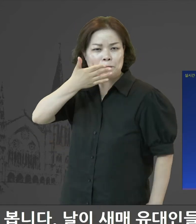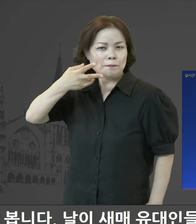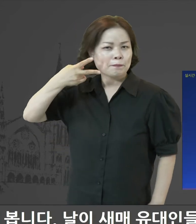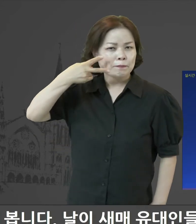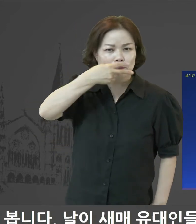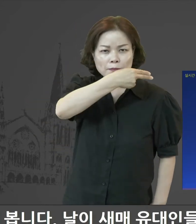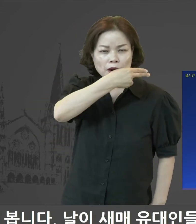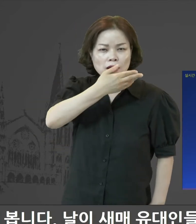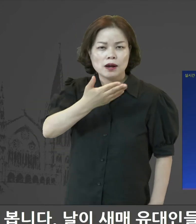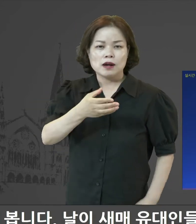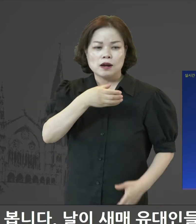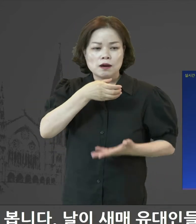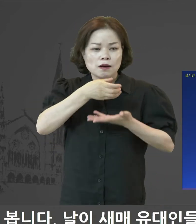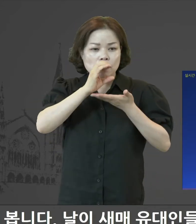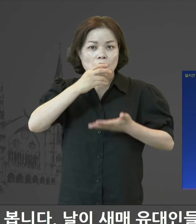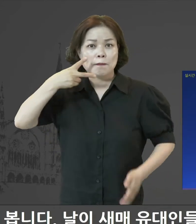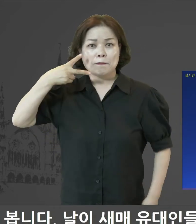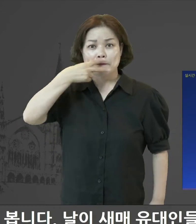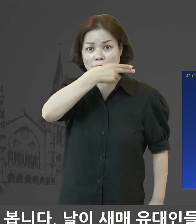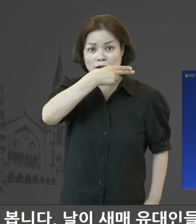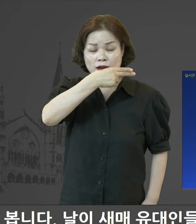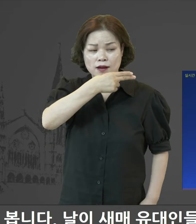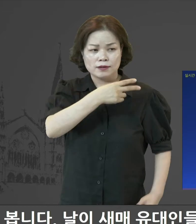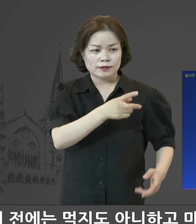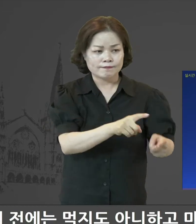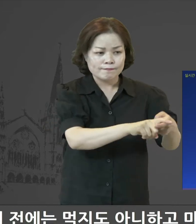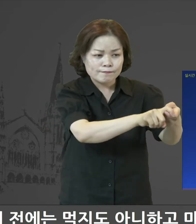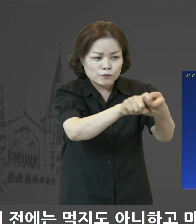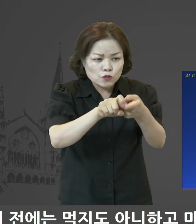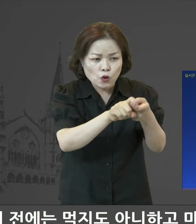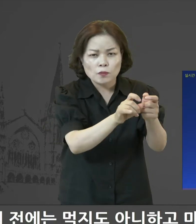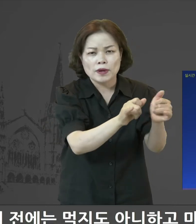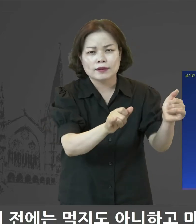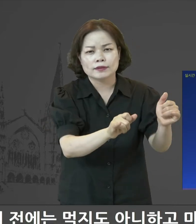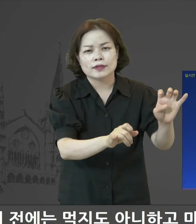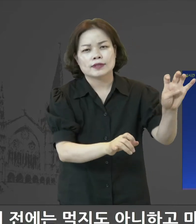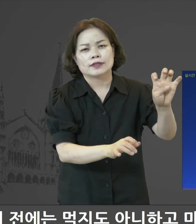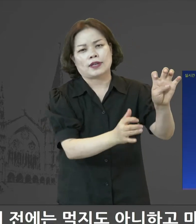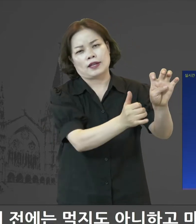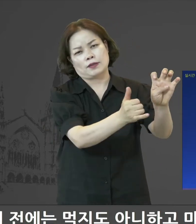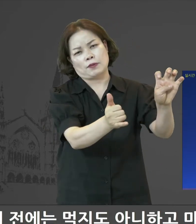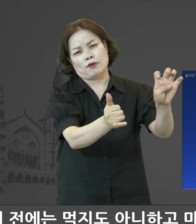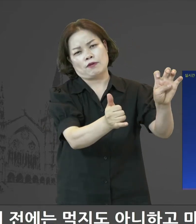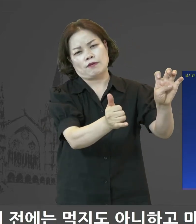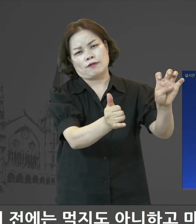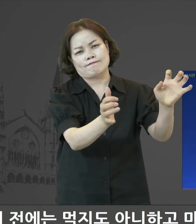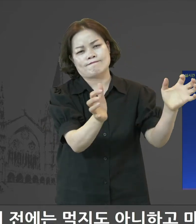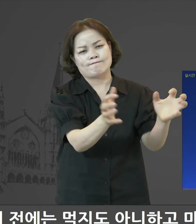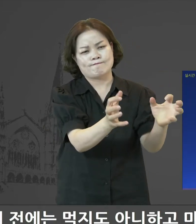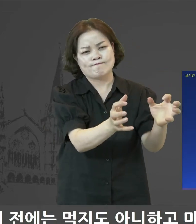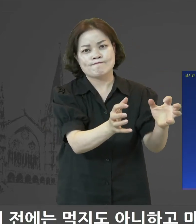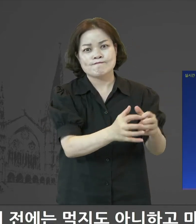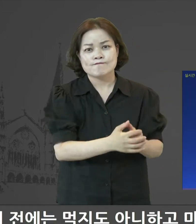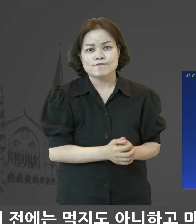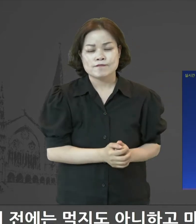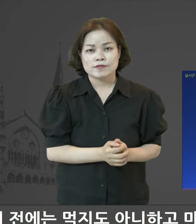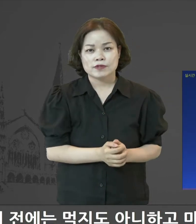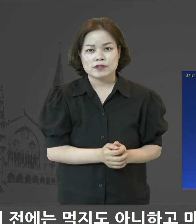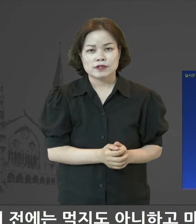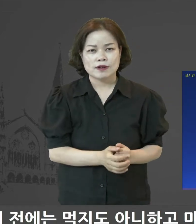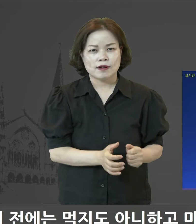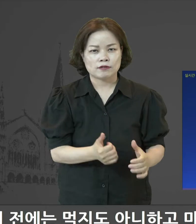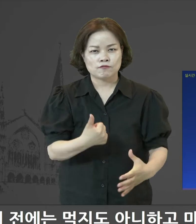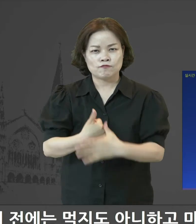마시지도 아니하겠다 하고 이같이 동맹한 자가 40여 명이더라. 이건 뭐 살기등등인